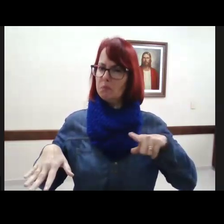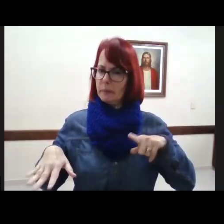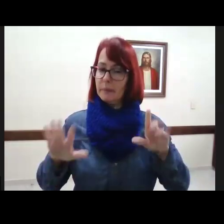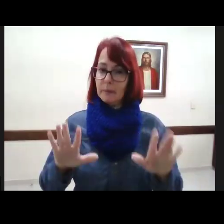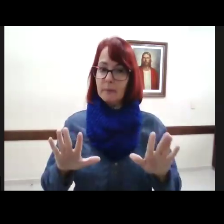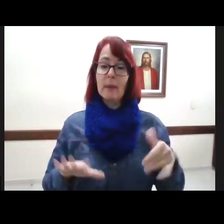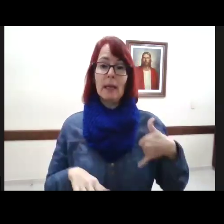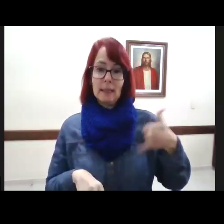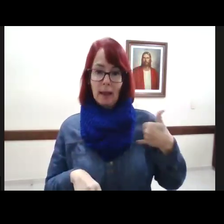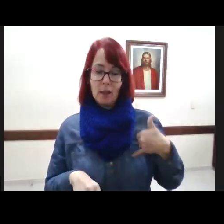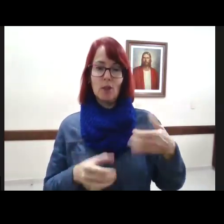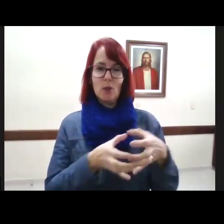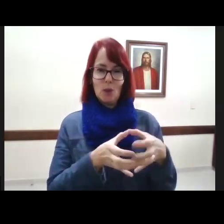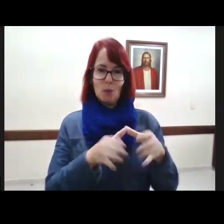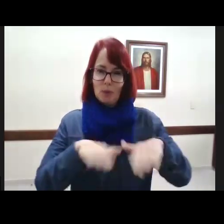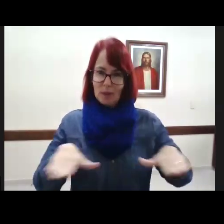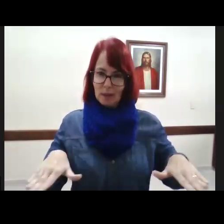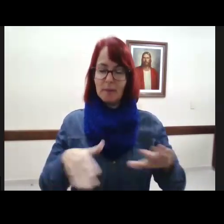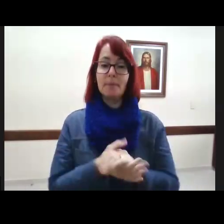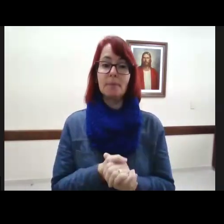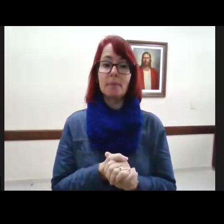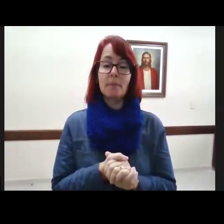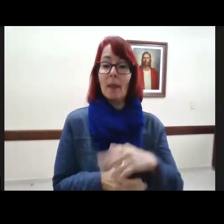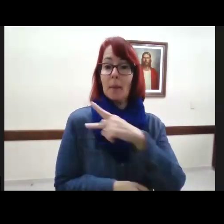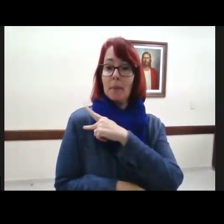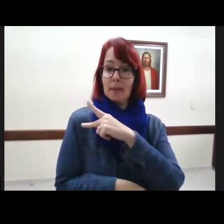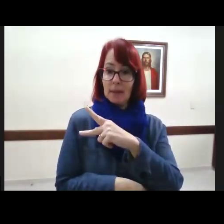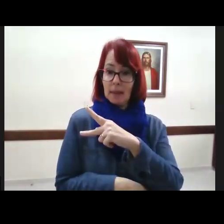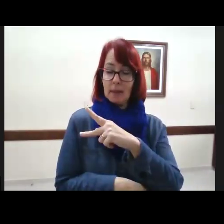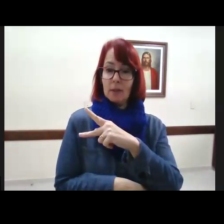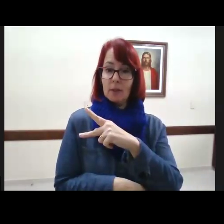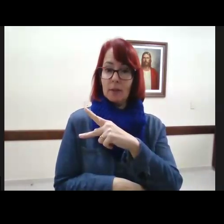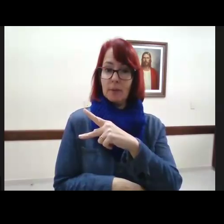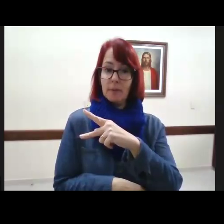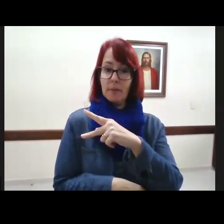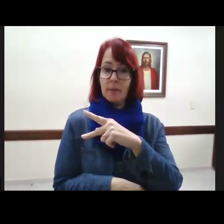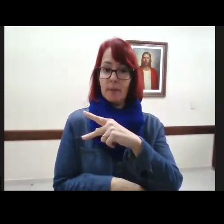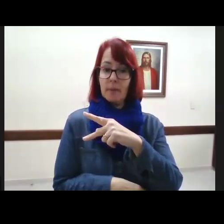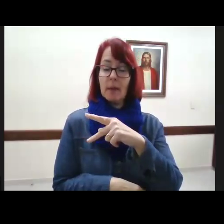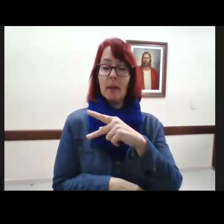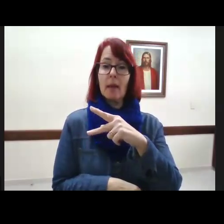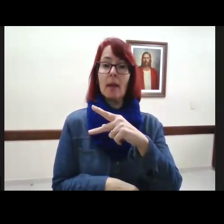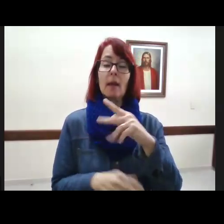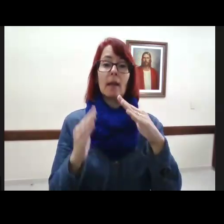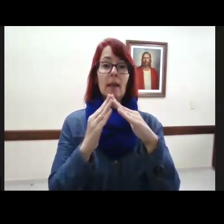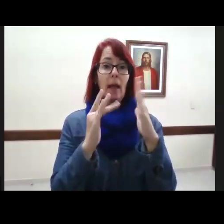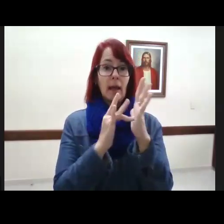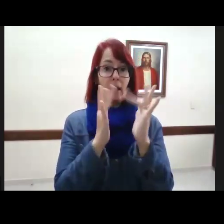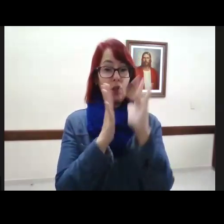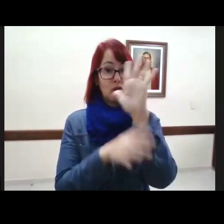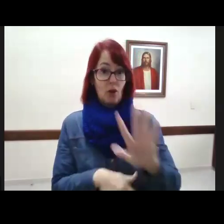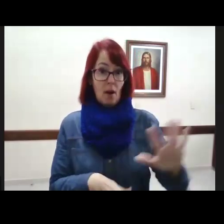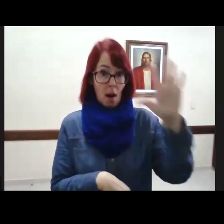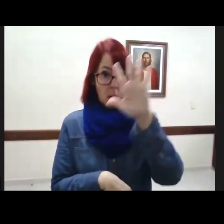Na idade da primária. E a presidente da primária, da geral da igreja, ela